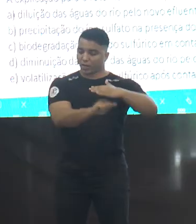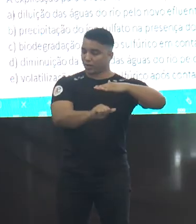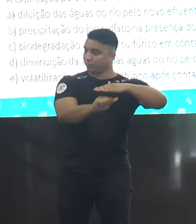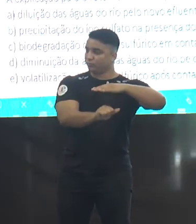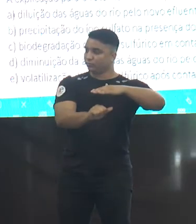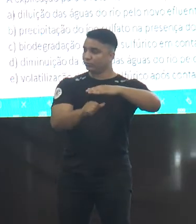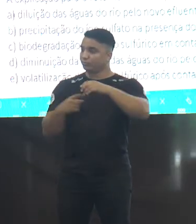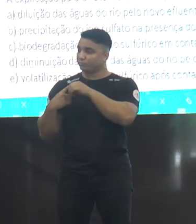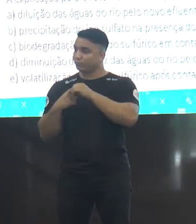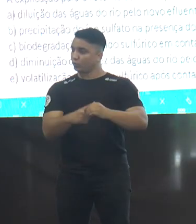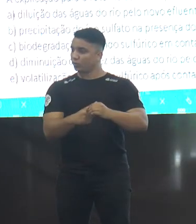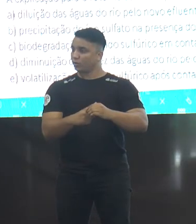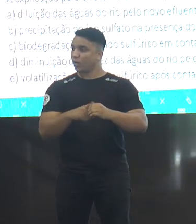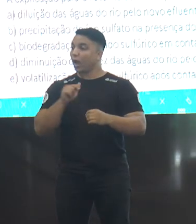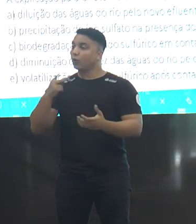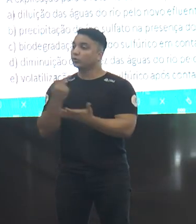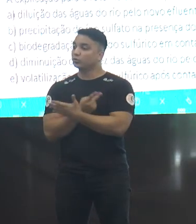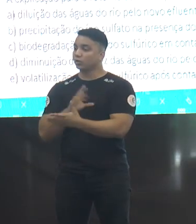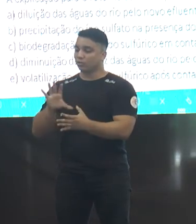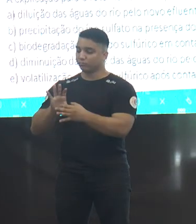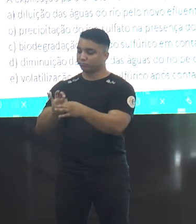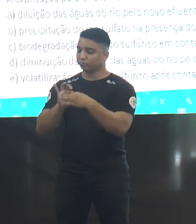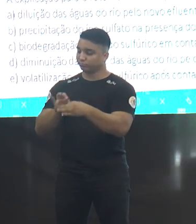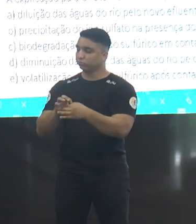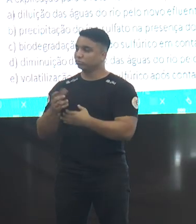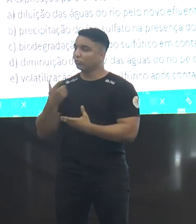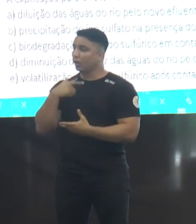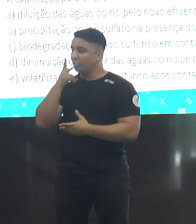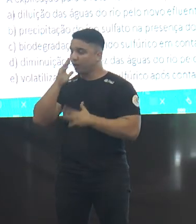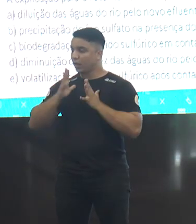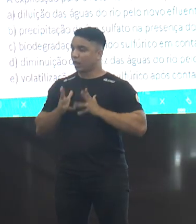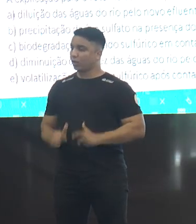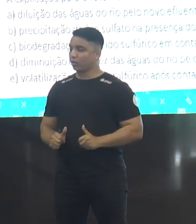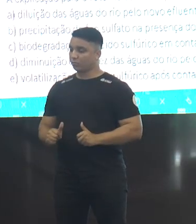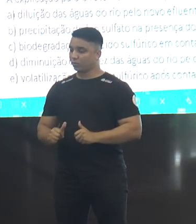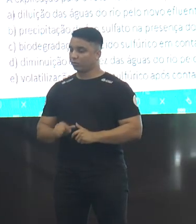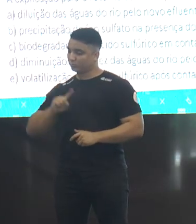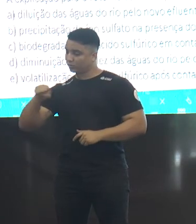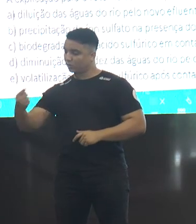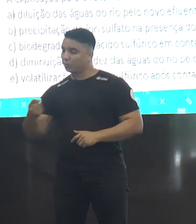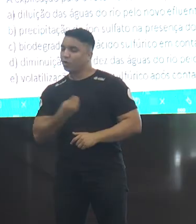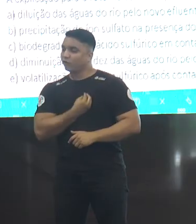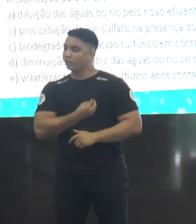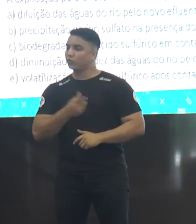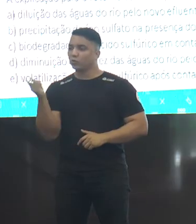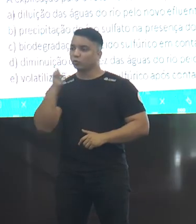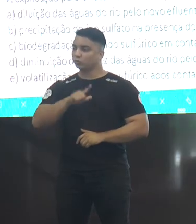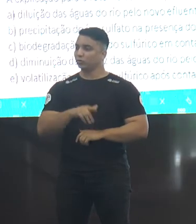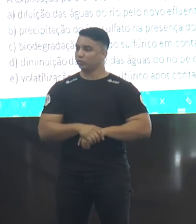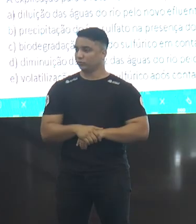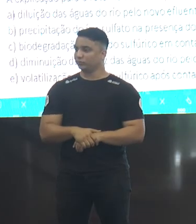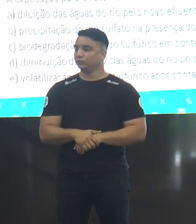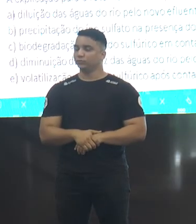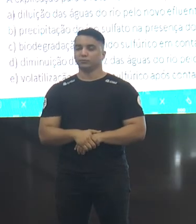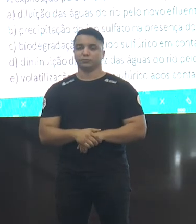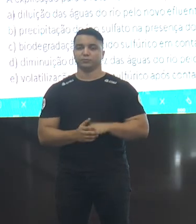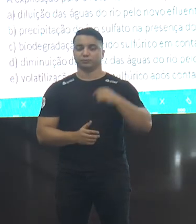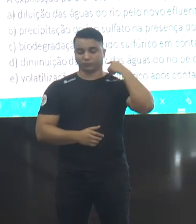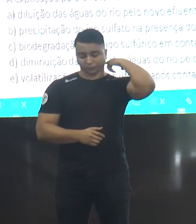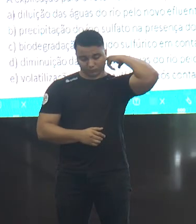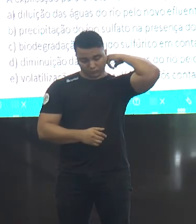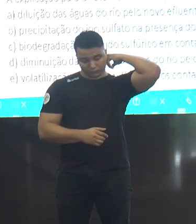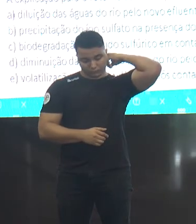fazer? Neutralizar o ácido. E se eu neutralizar o ácido, eu volto a ter vida.